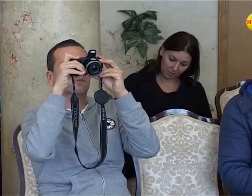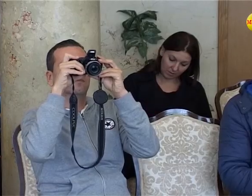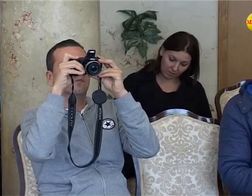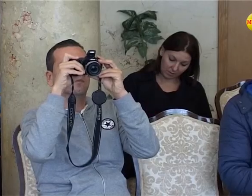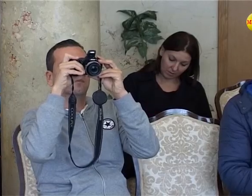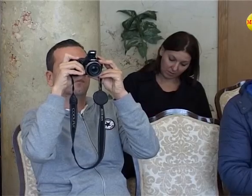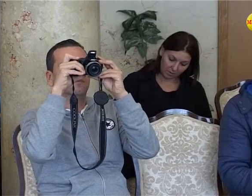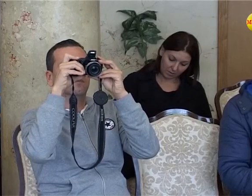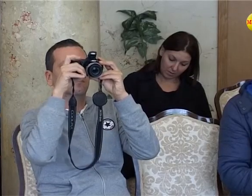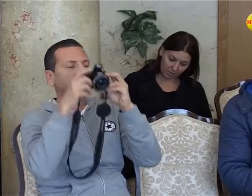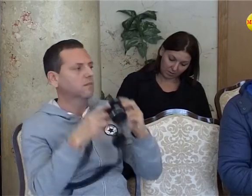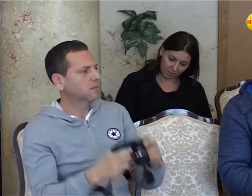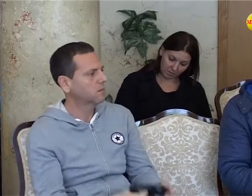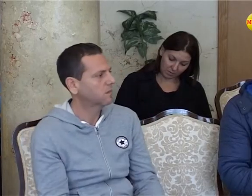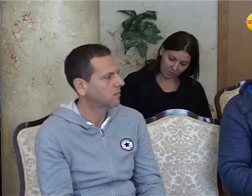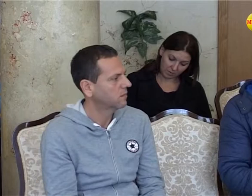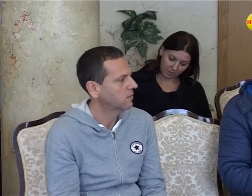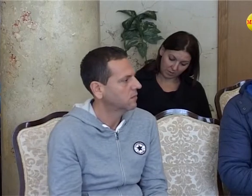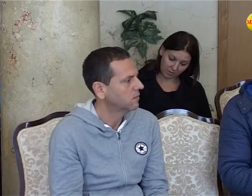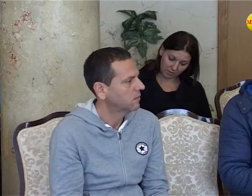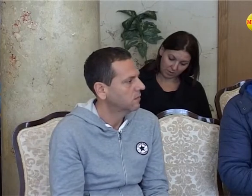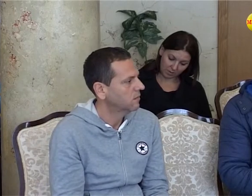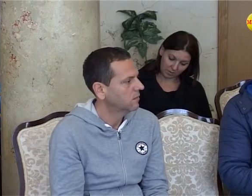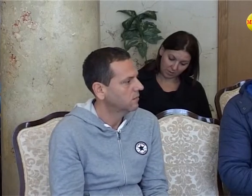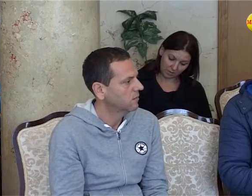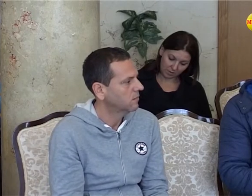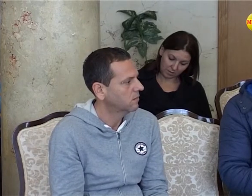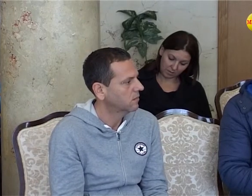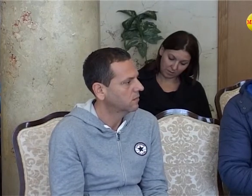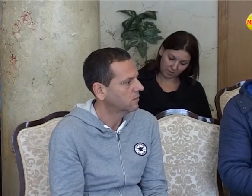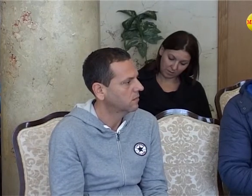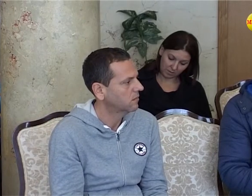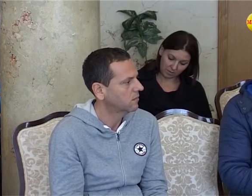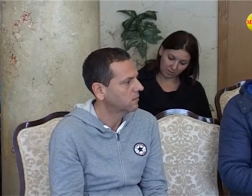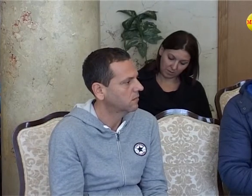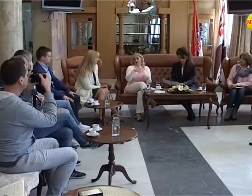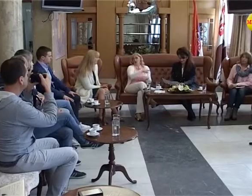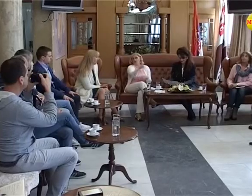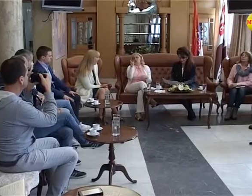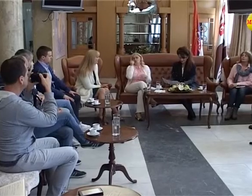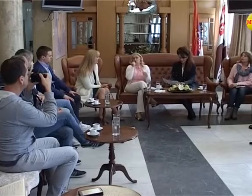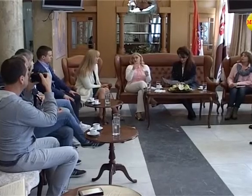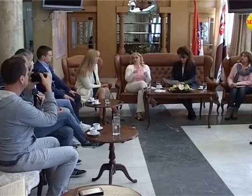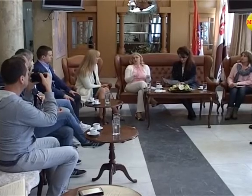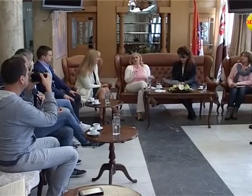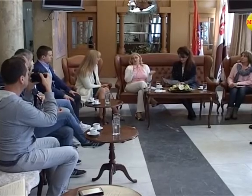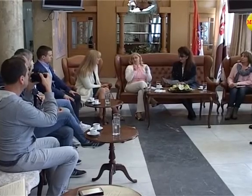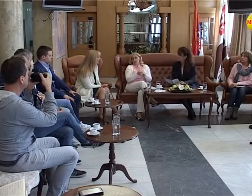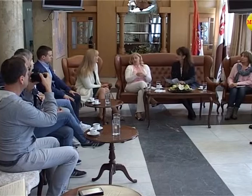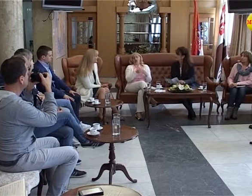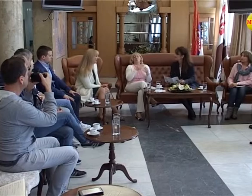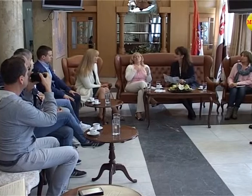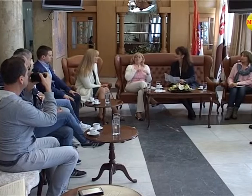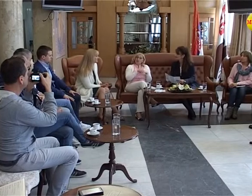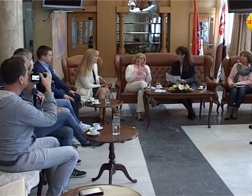na loše plaćenim pozicijama, ali i nepostojanje dovoljnog broja tumača znakovnog jezika u relevantnim ustanovama, što